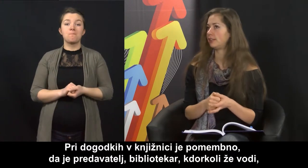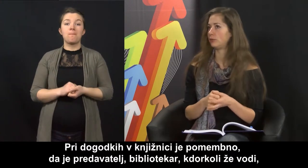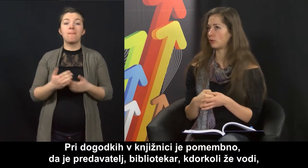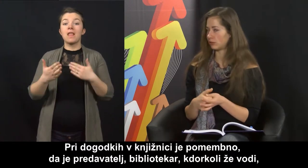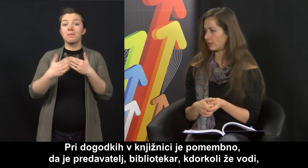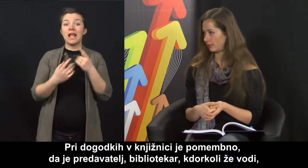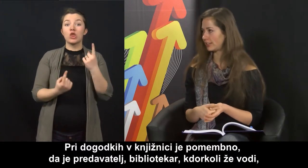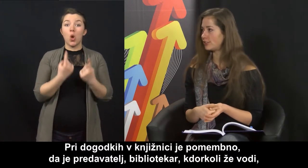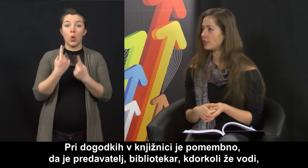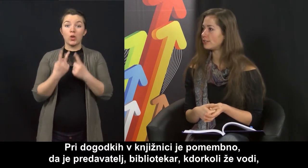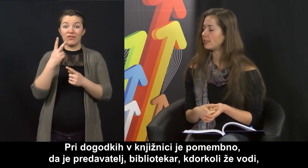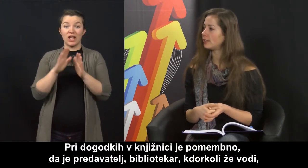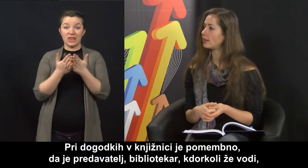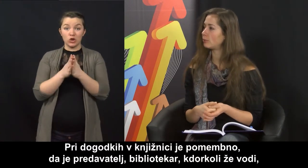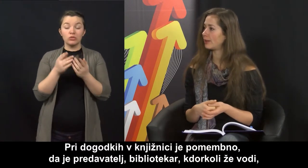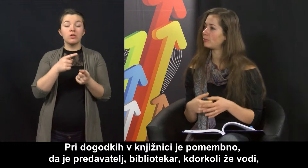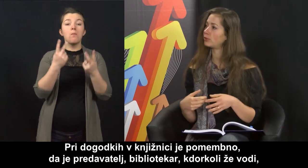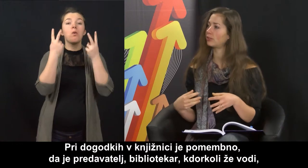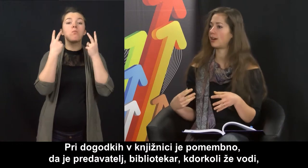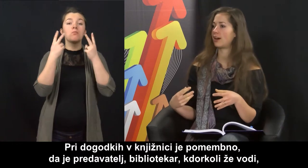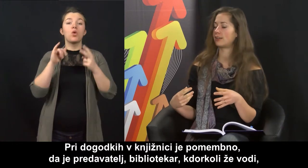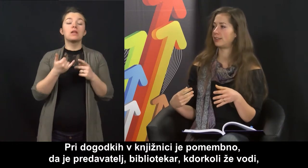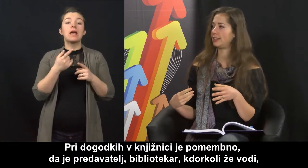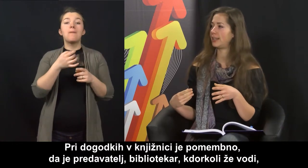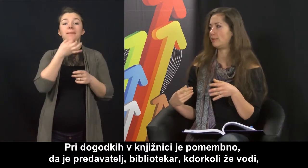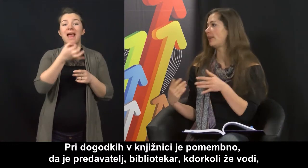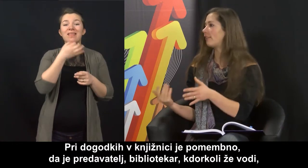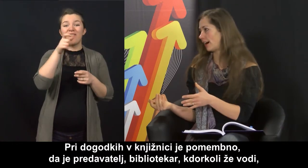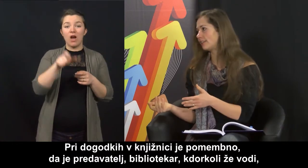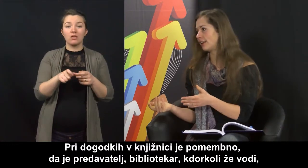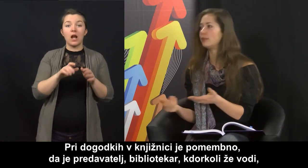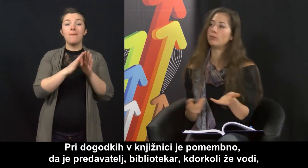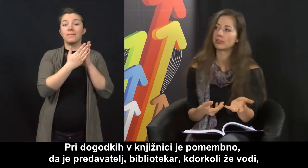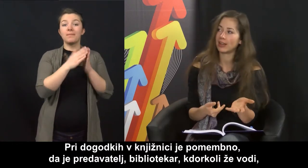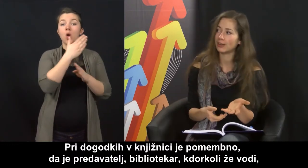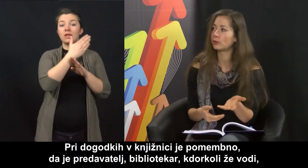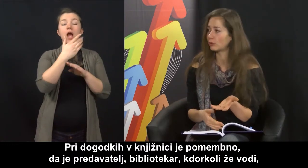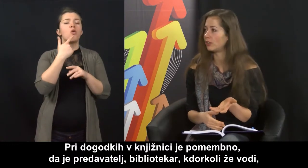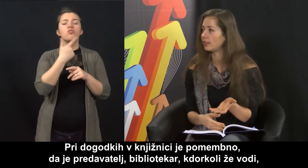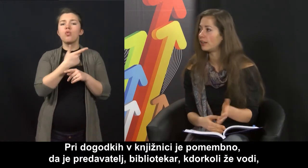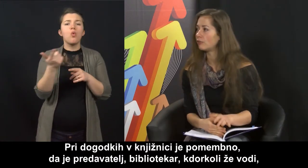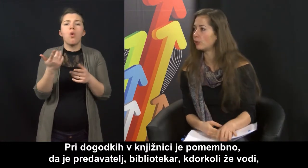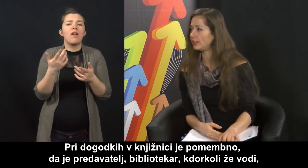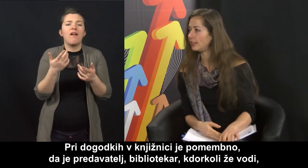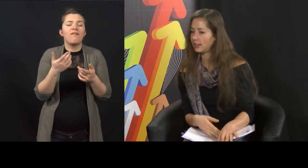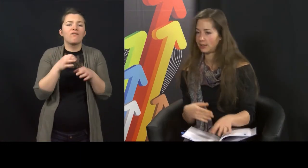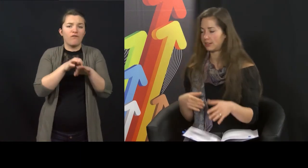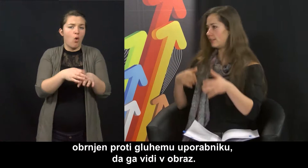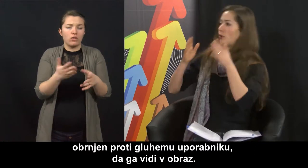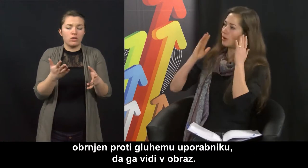Pri dogodkih v knjižnici je pomembno, da je predavatelj, bibliotekar, kdorkoli